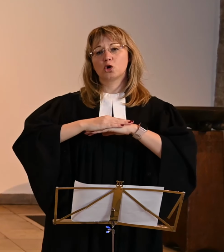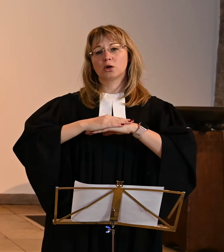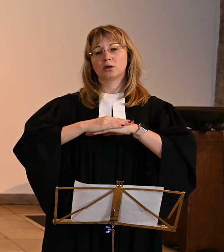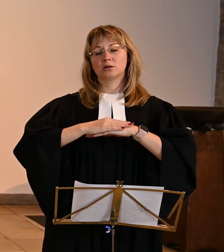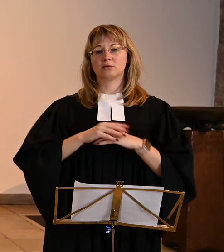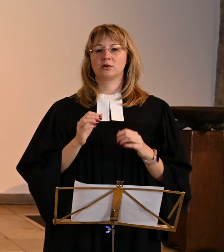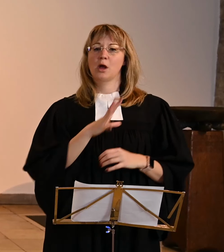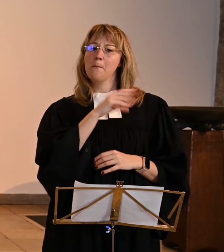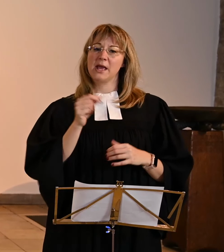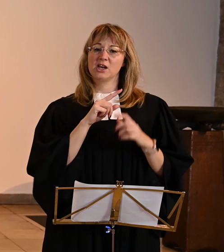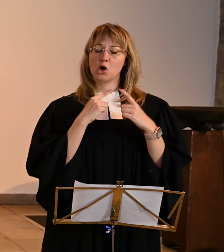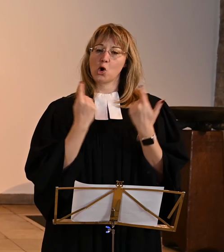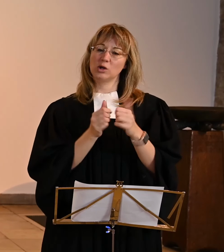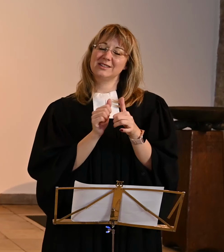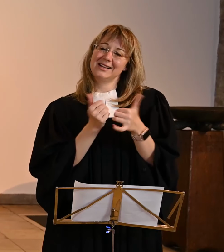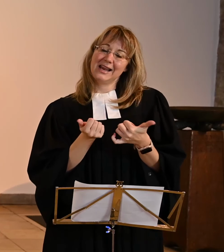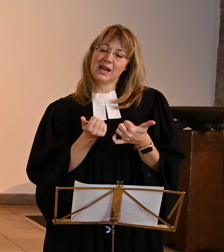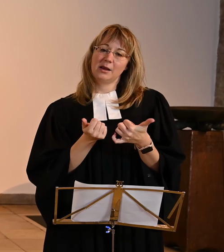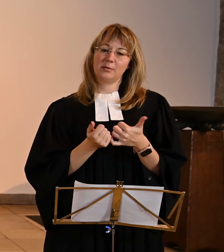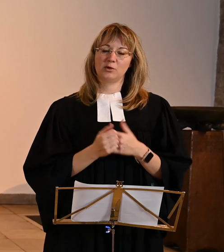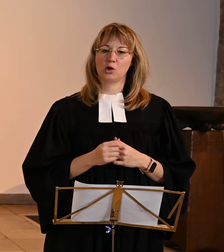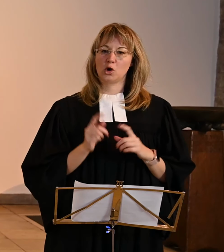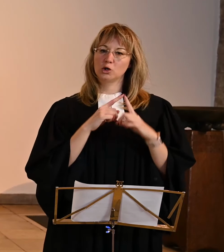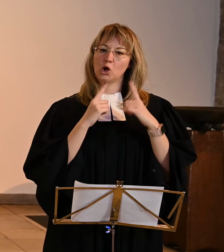und uns in sein Leben ruft.